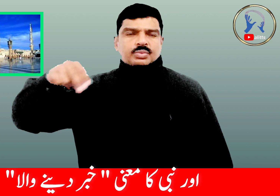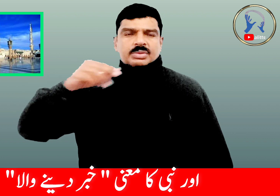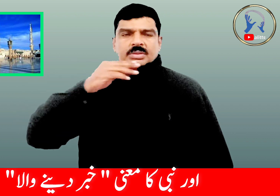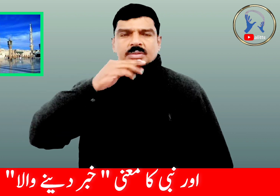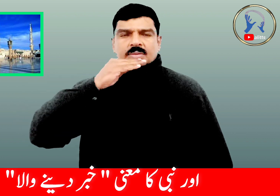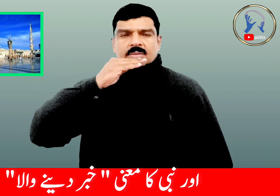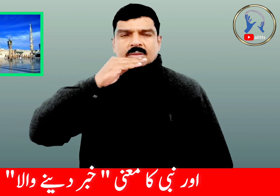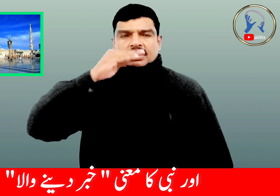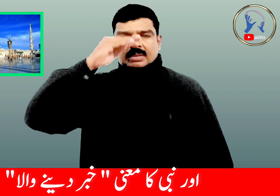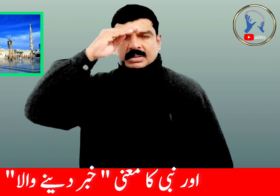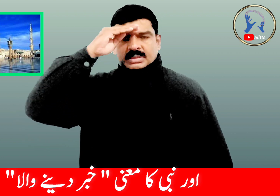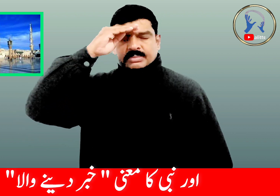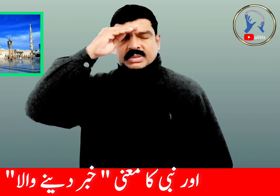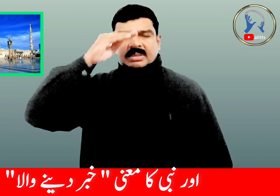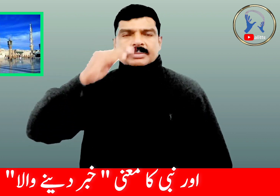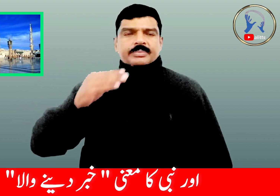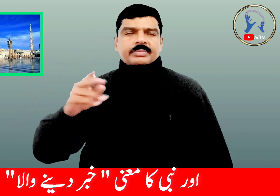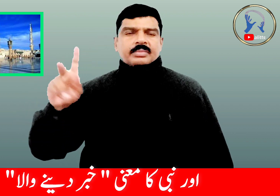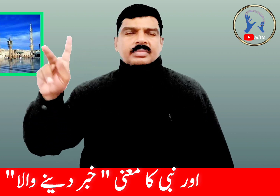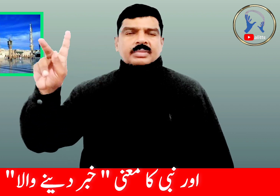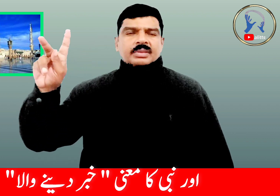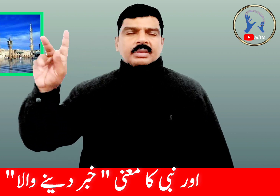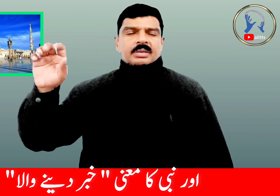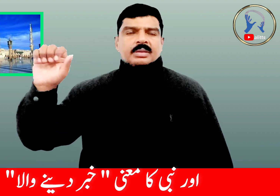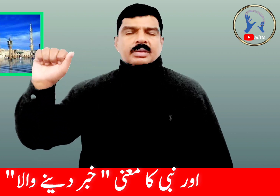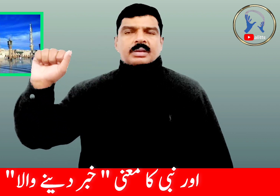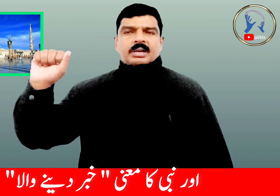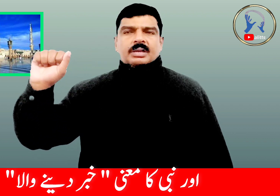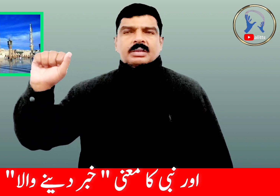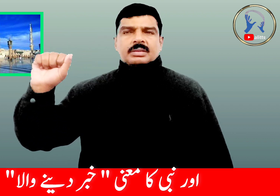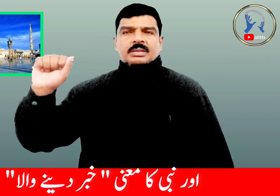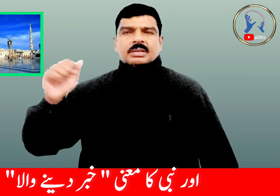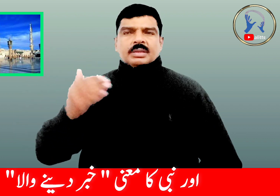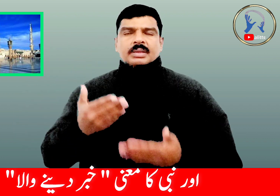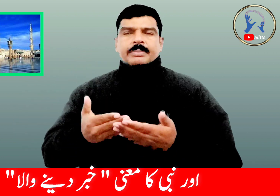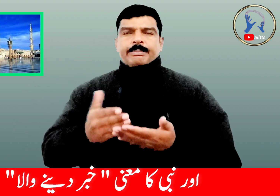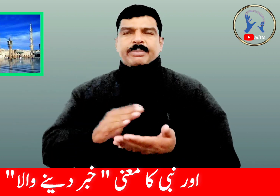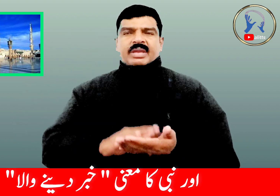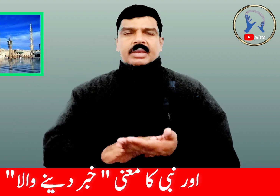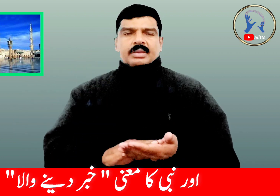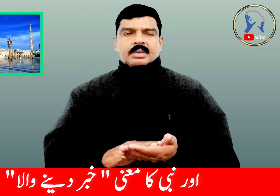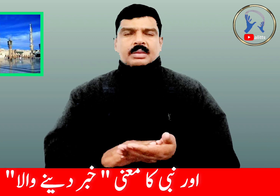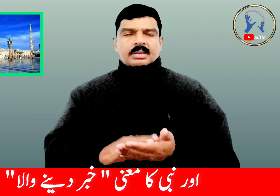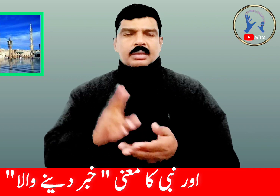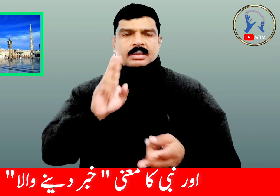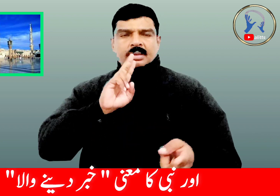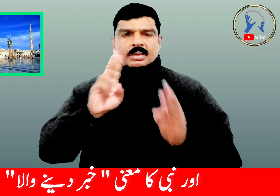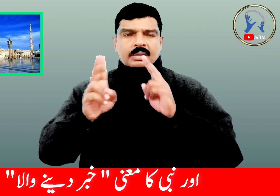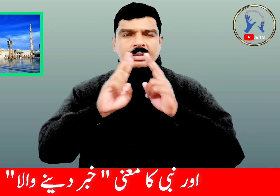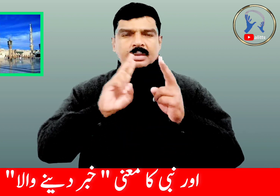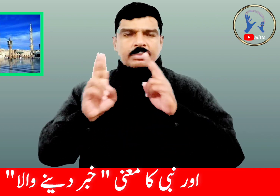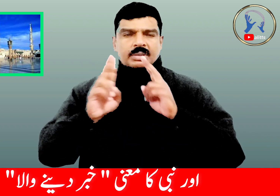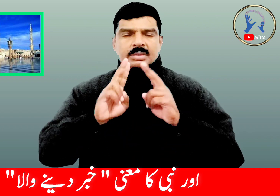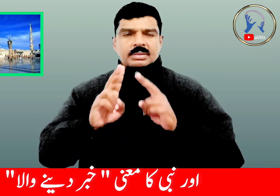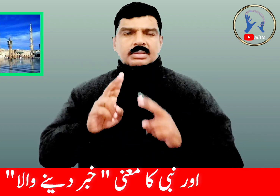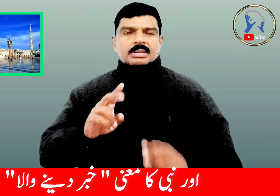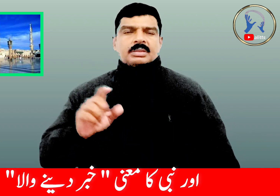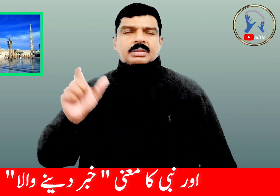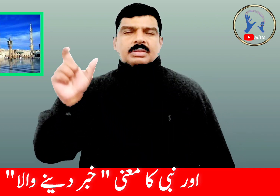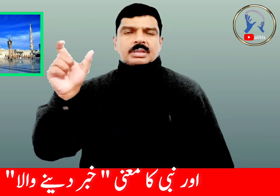نون نبی کا معنی خبر